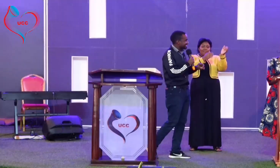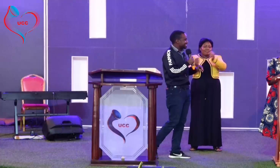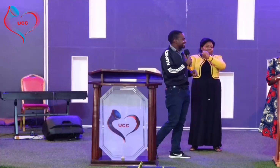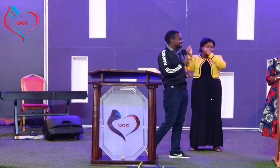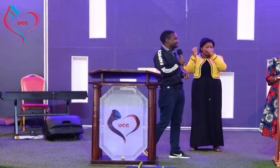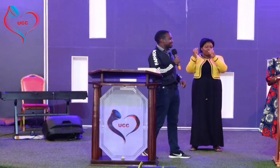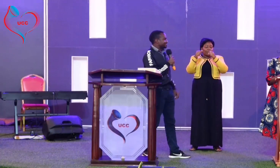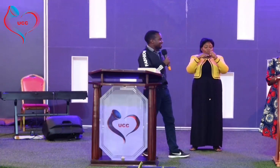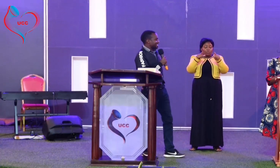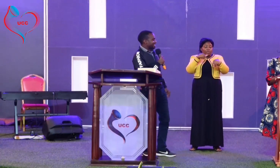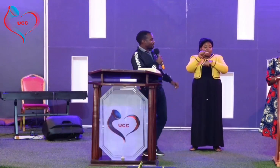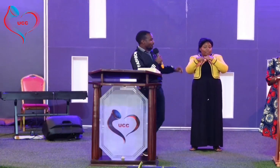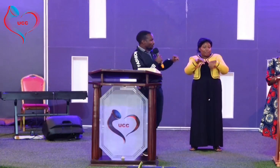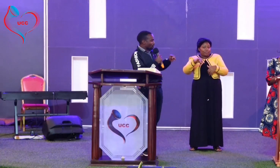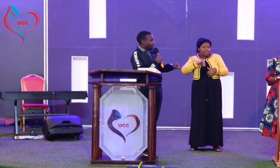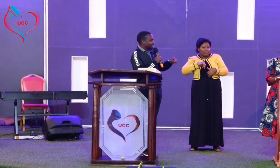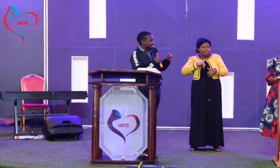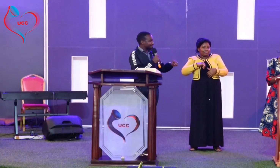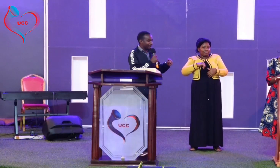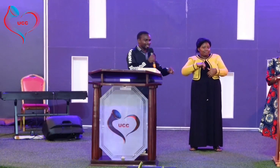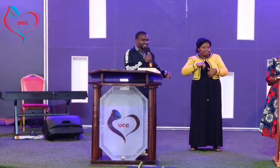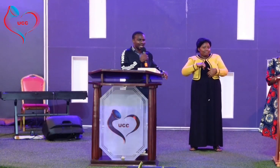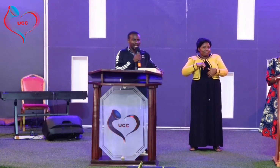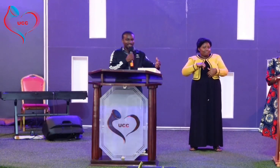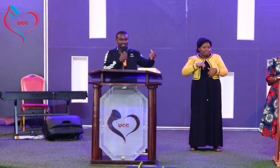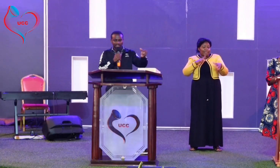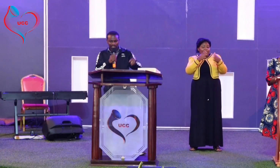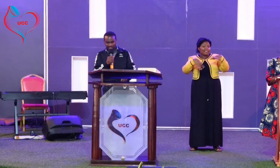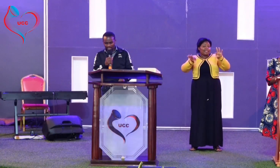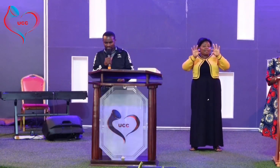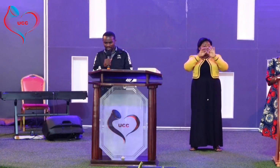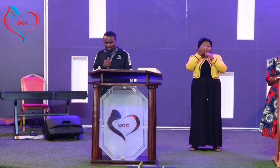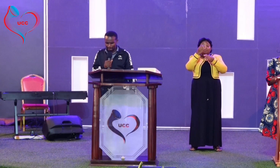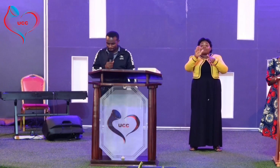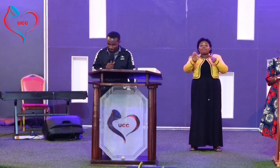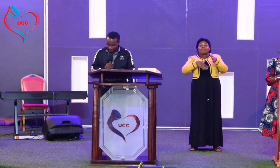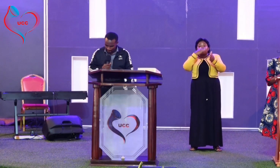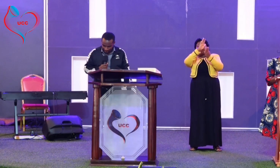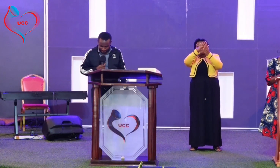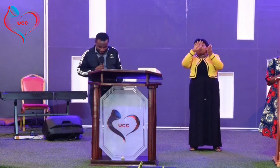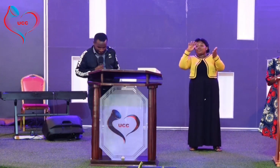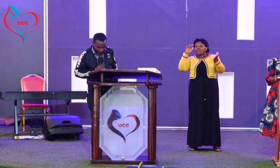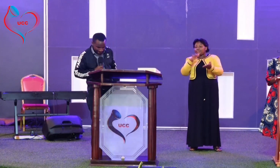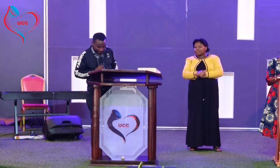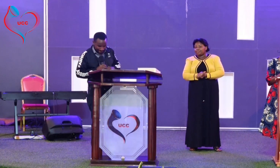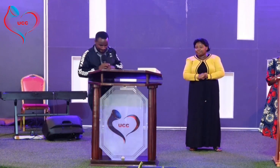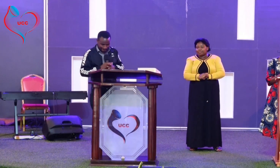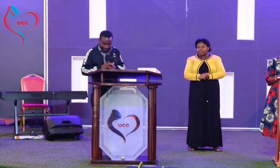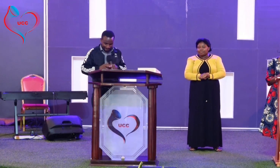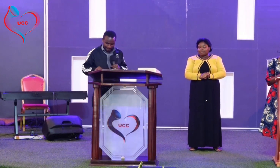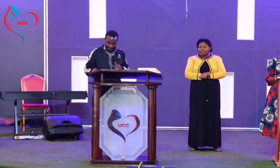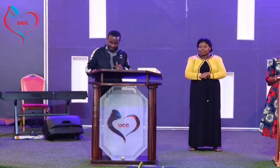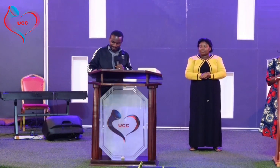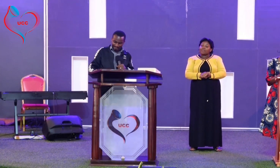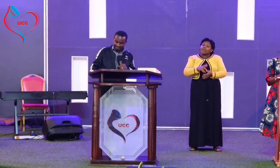Nze. We are still on I. Nobu kulubu echitibwa cha nge. Aha. Echigambo chari